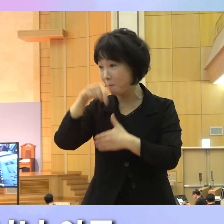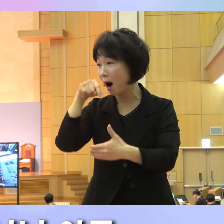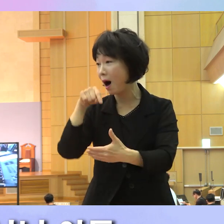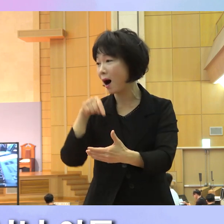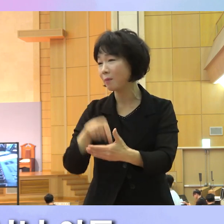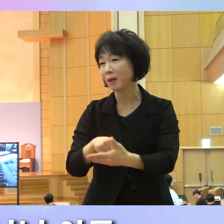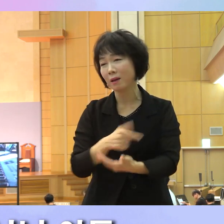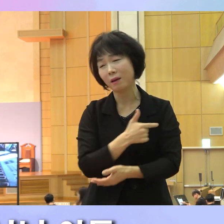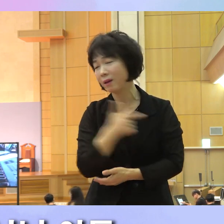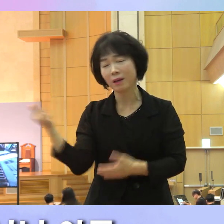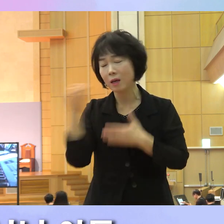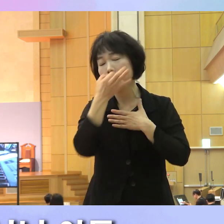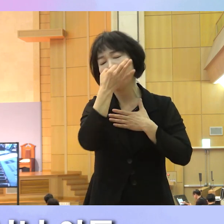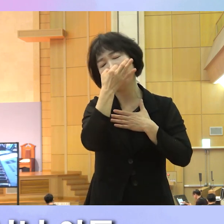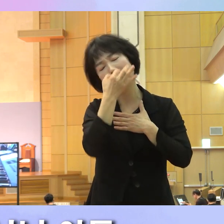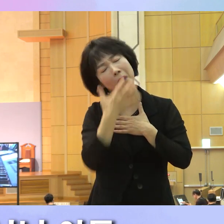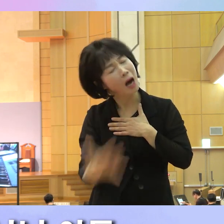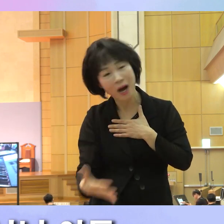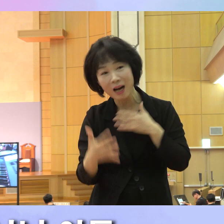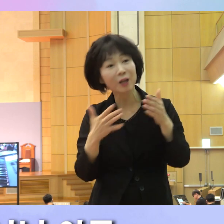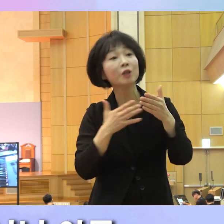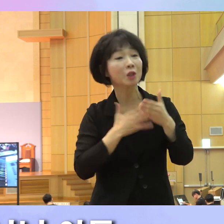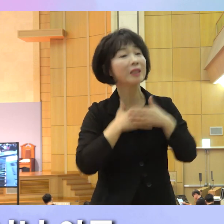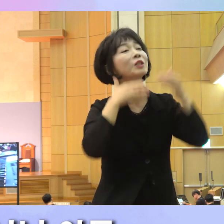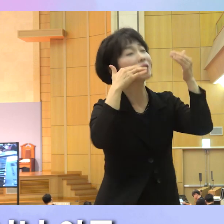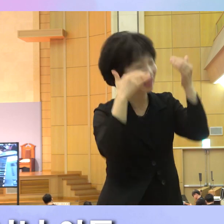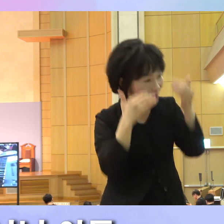내 맘이 힘에 겨워